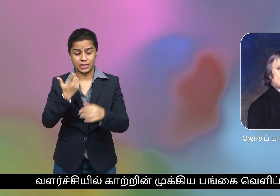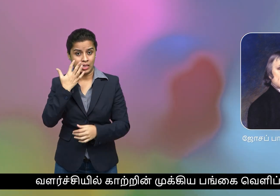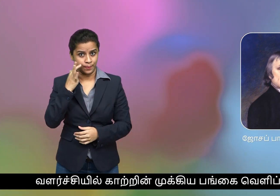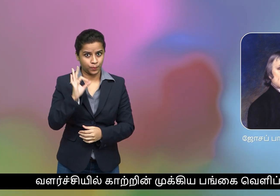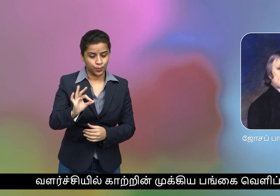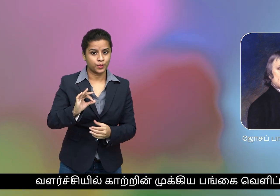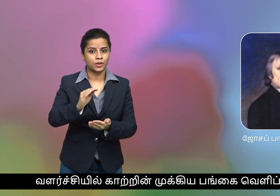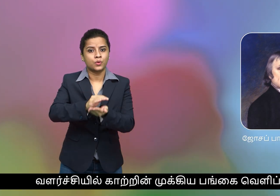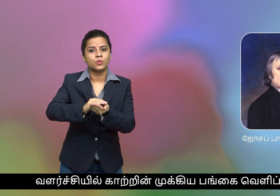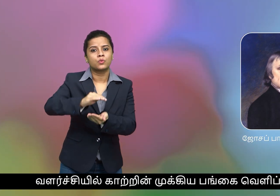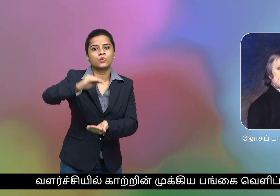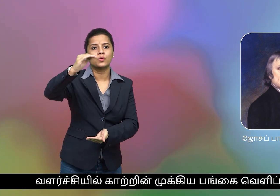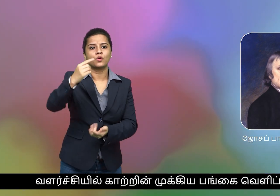பங்கை வெளிப்படுத்தியது.